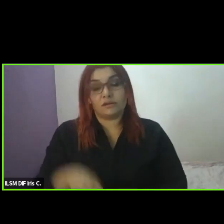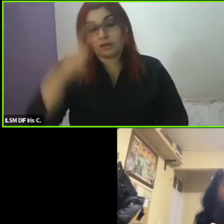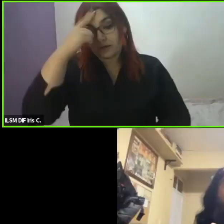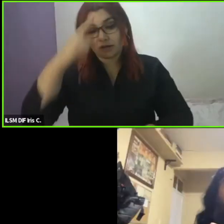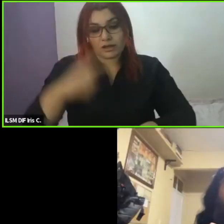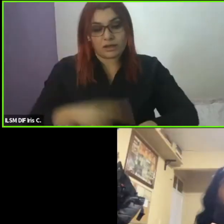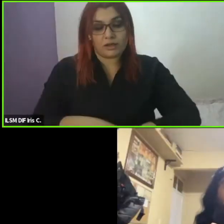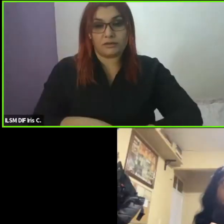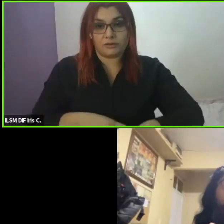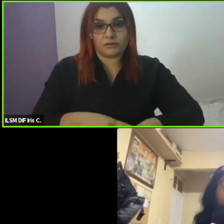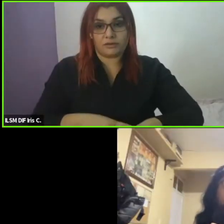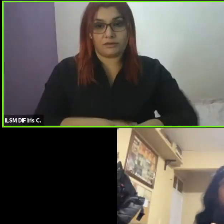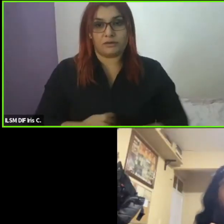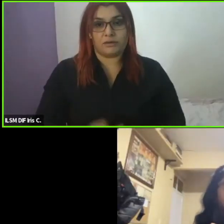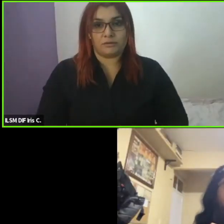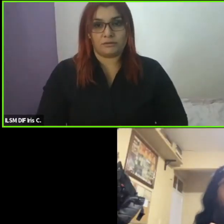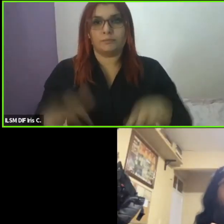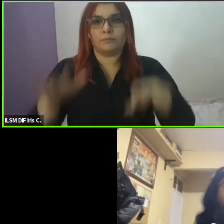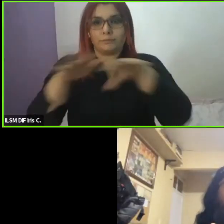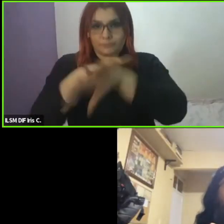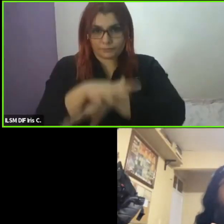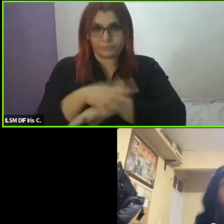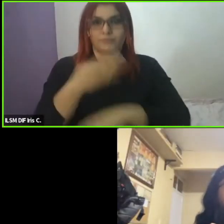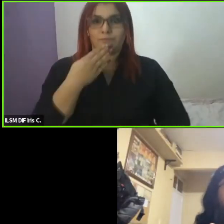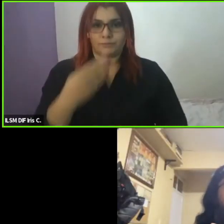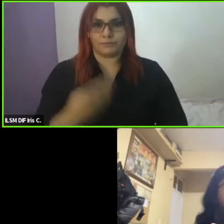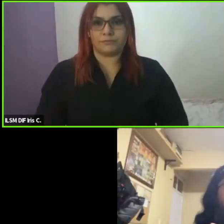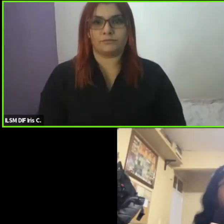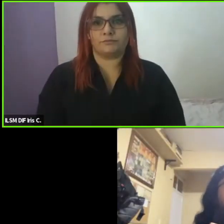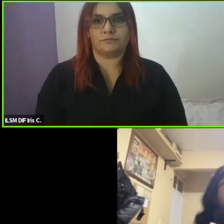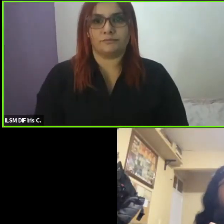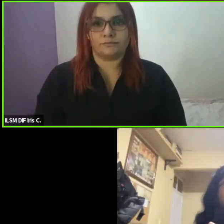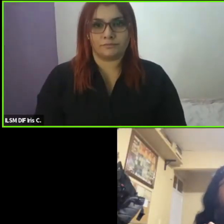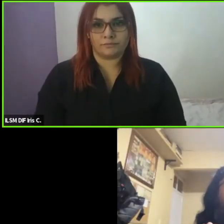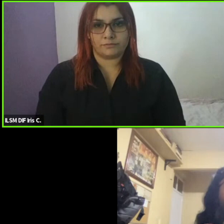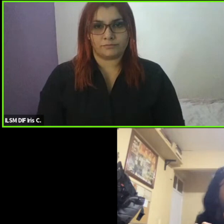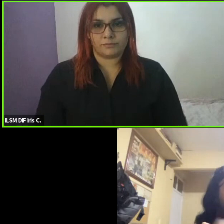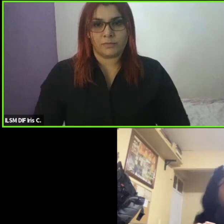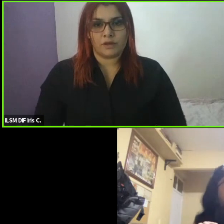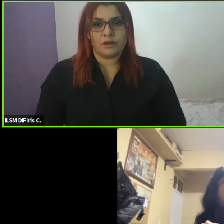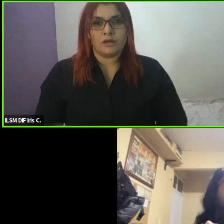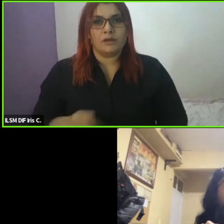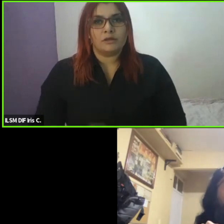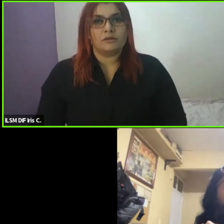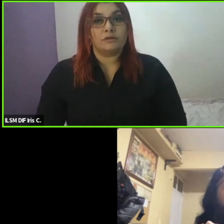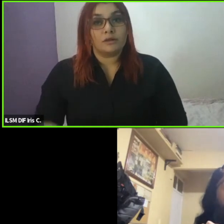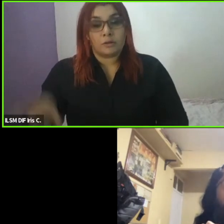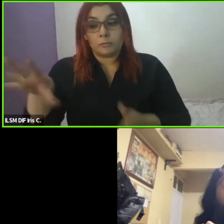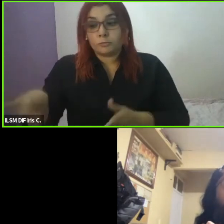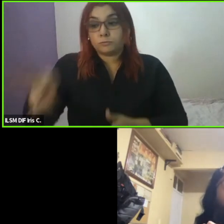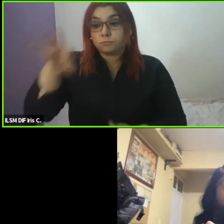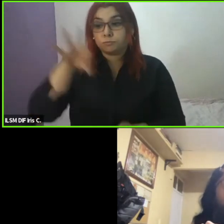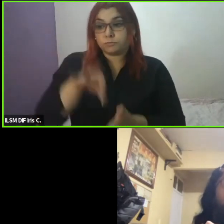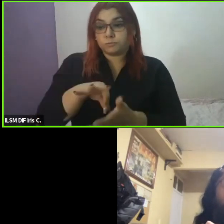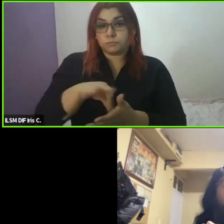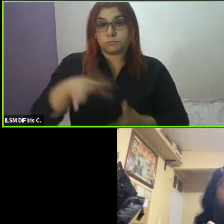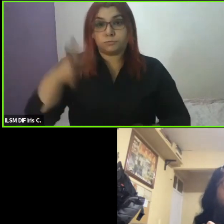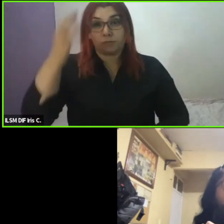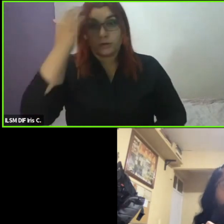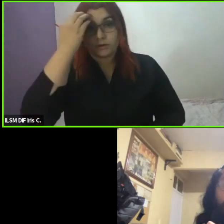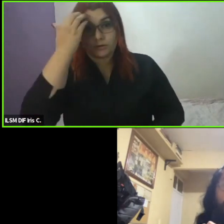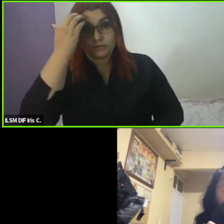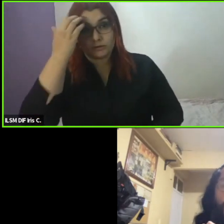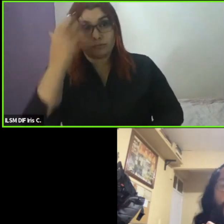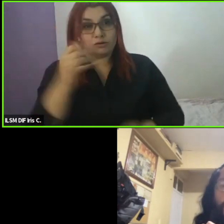no logramos que esa experiencia que vivimos se tome como un conocimiento. Creo